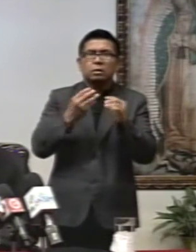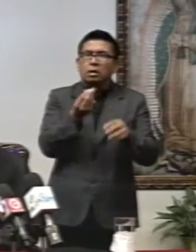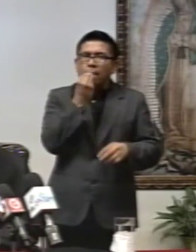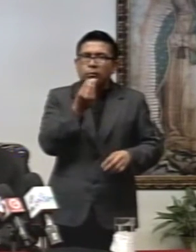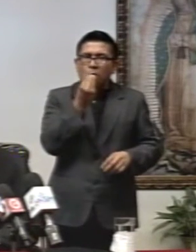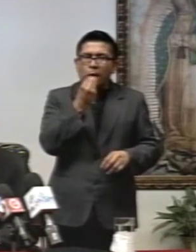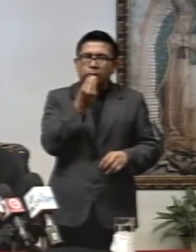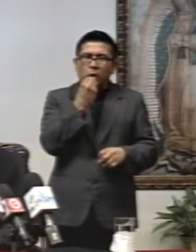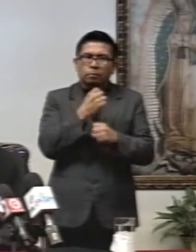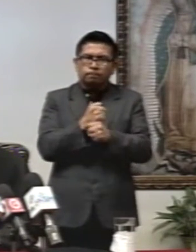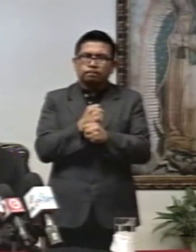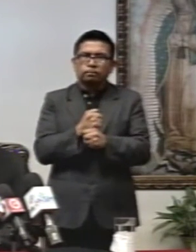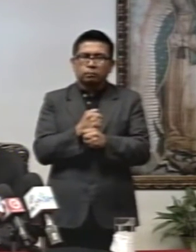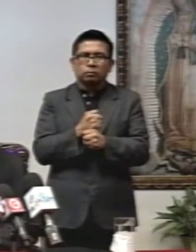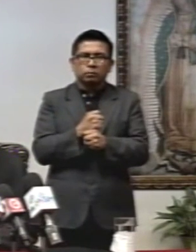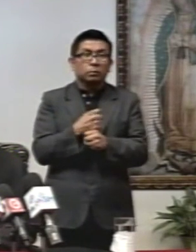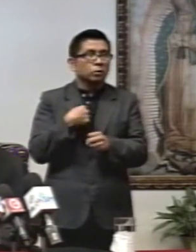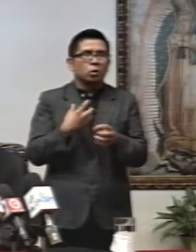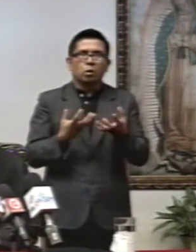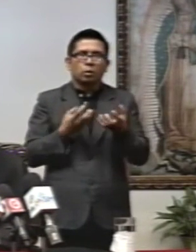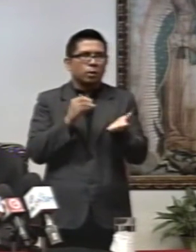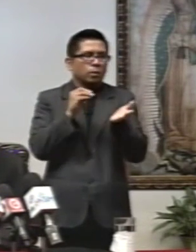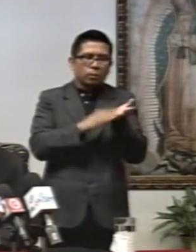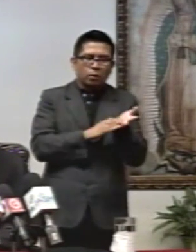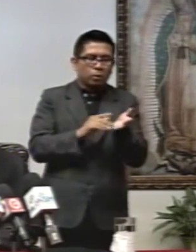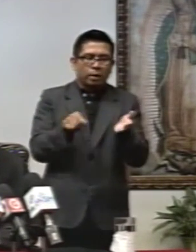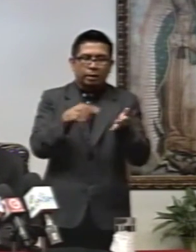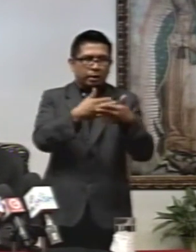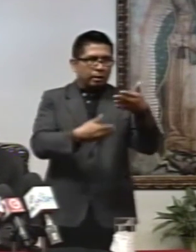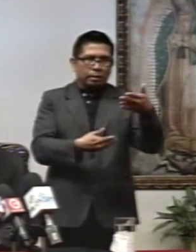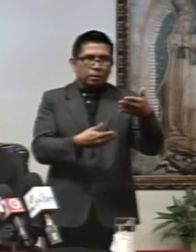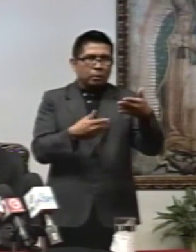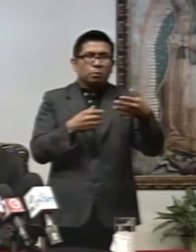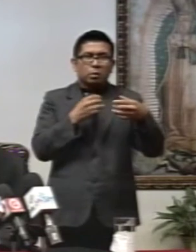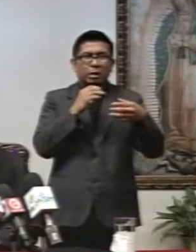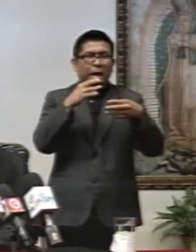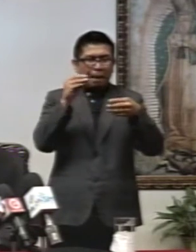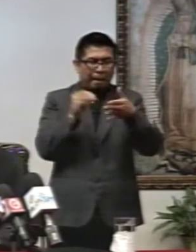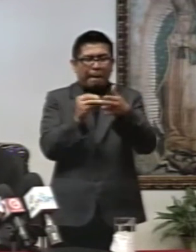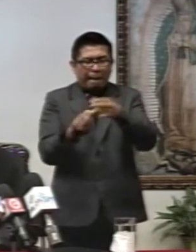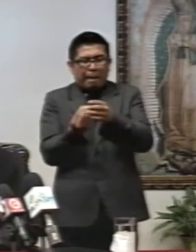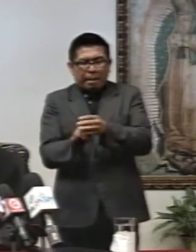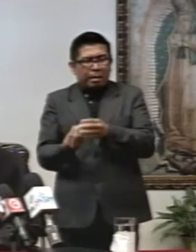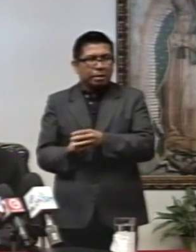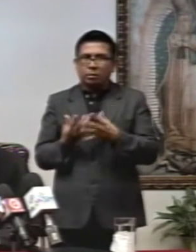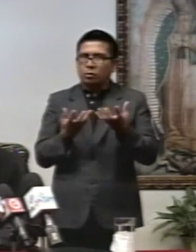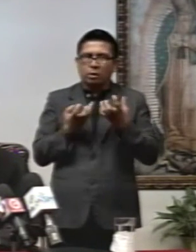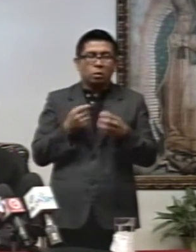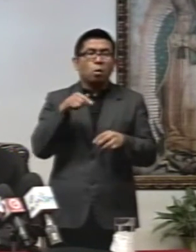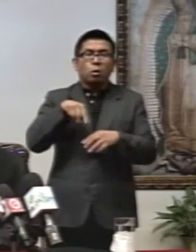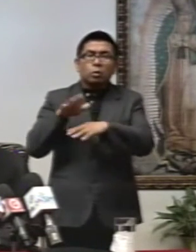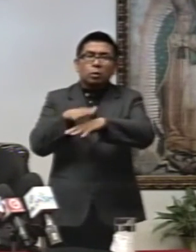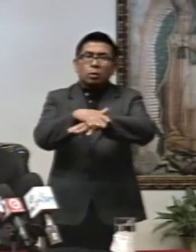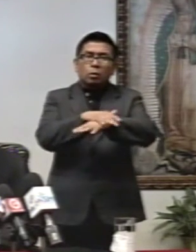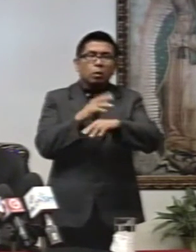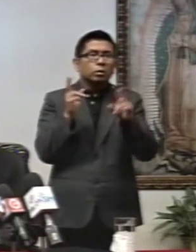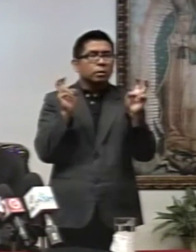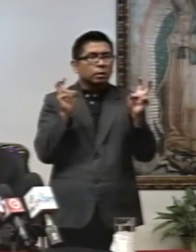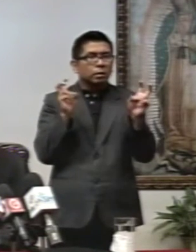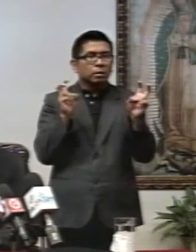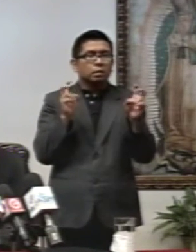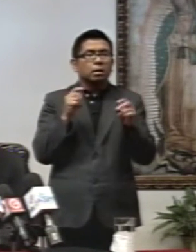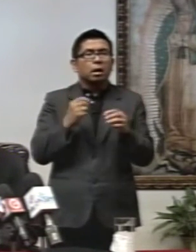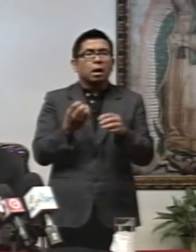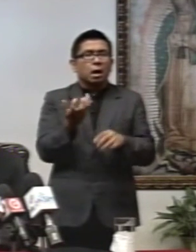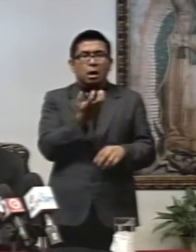alimentación. Hoy no quise ponerlo porque no quiero decir tanto. Yo hoy quiero hacer el llamado a la